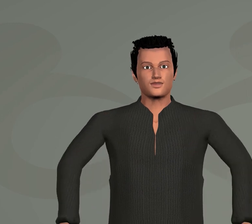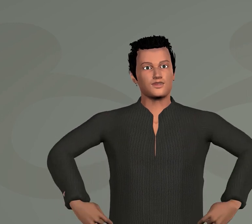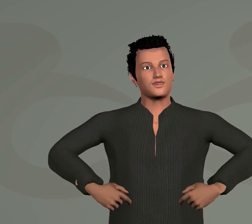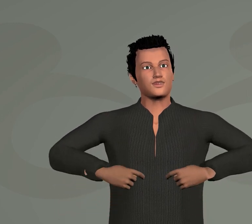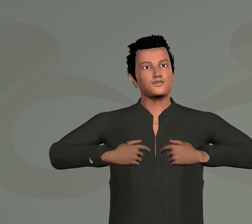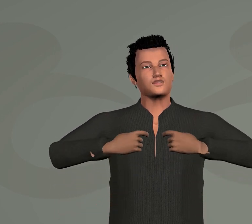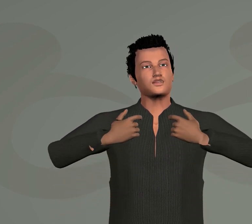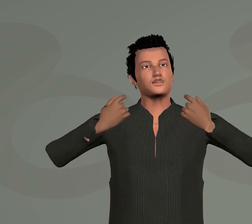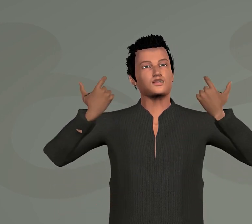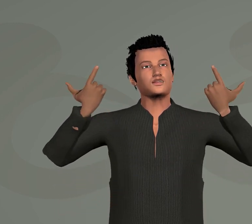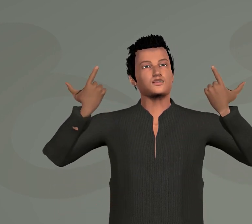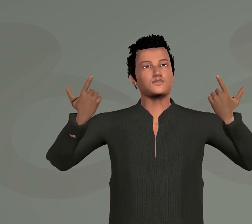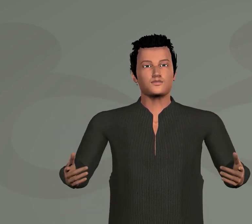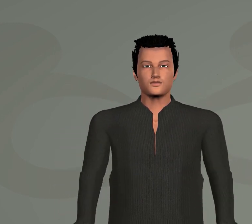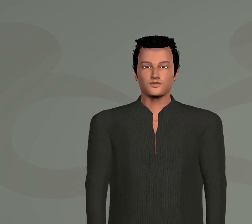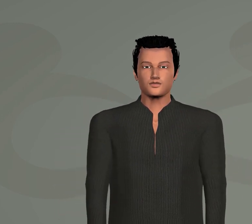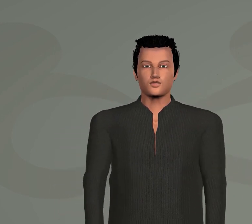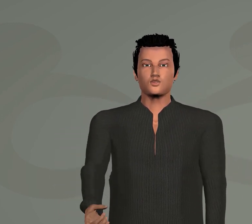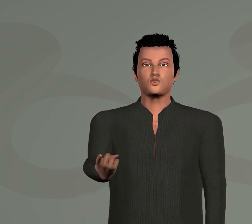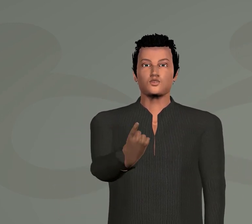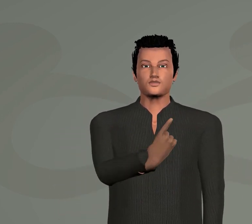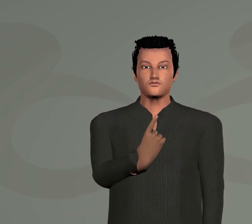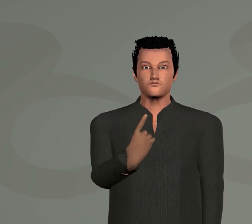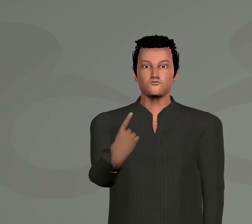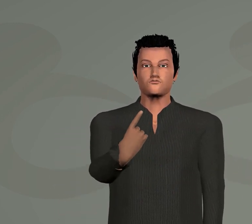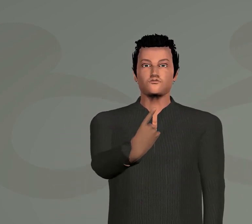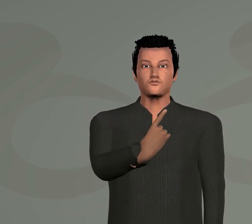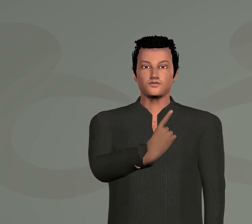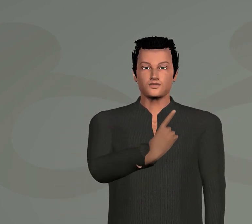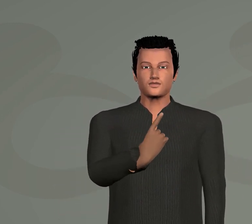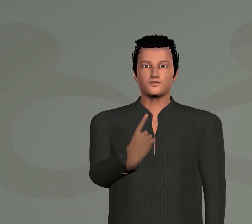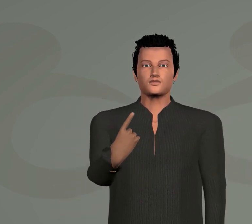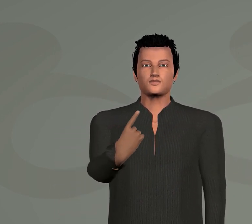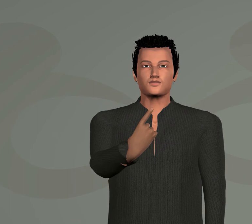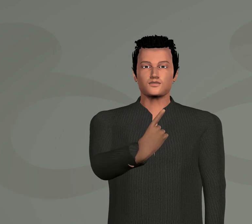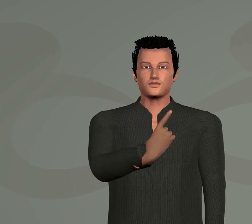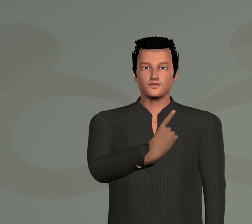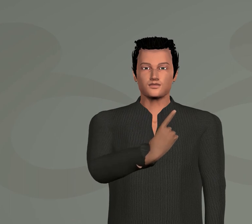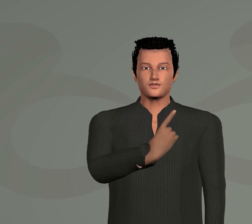है।